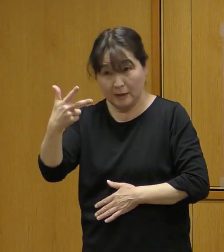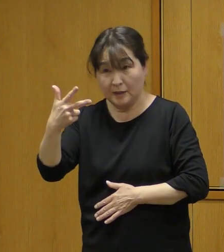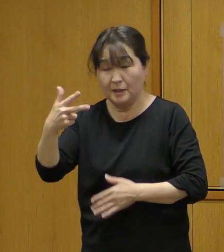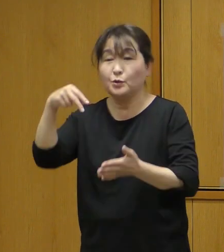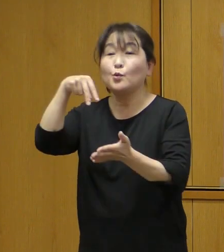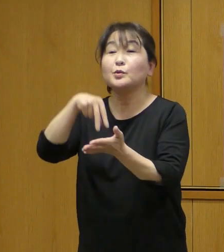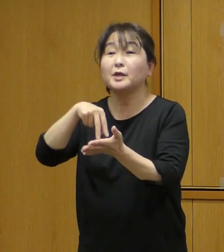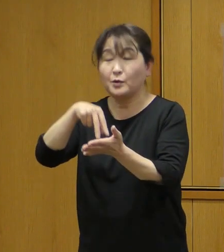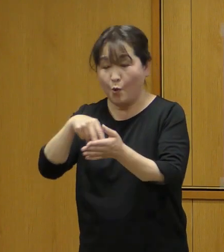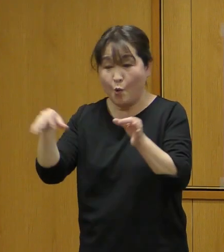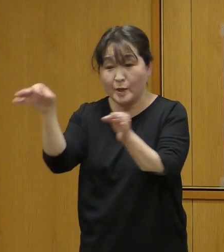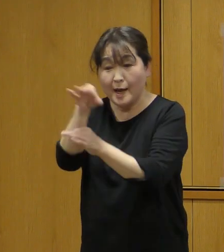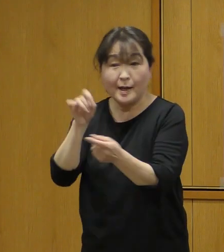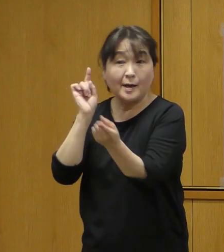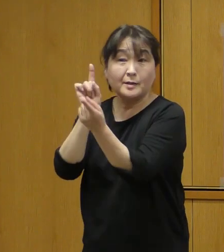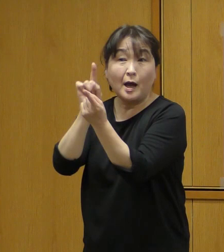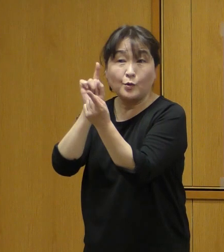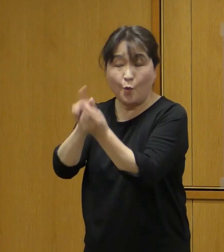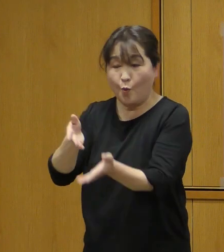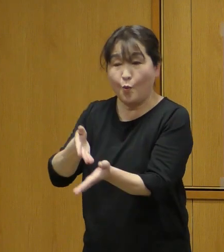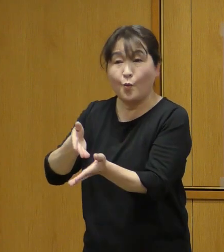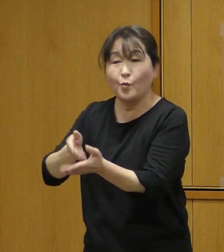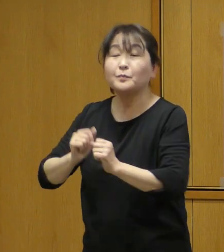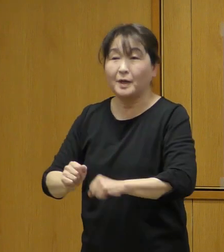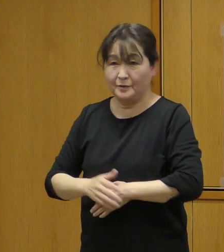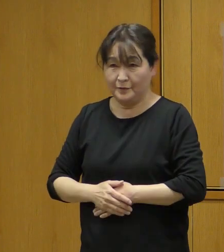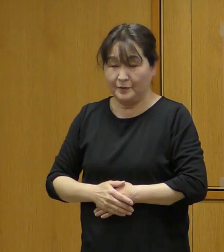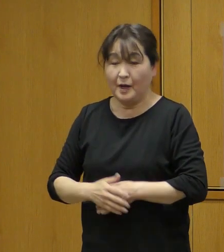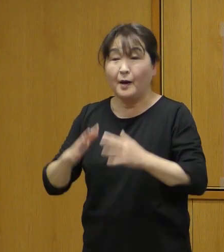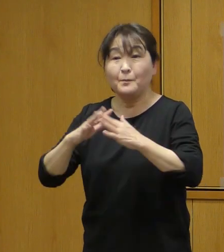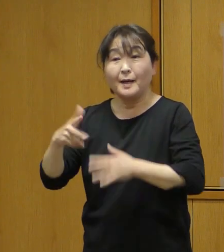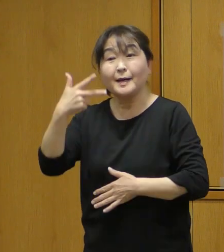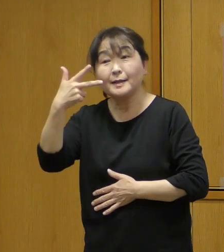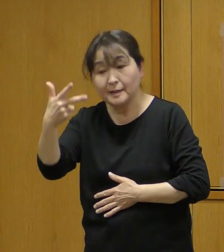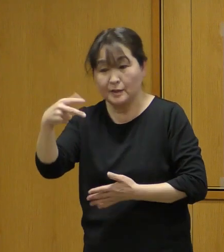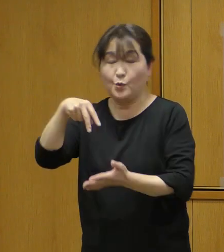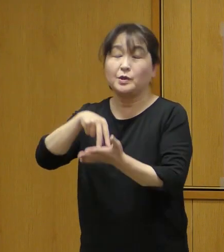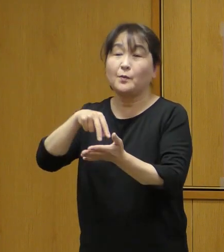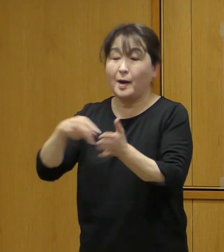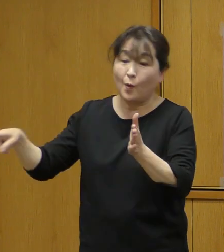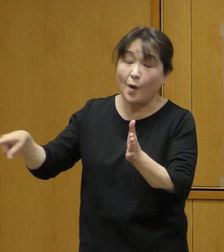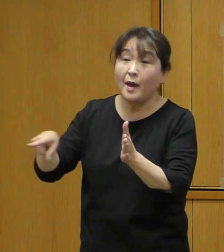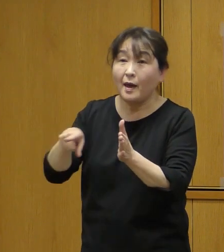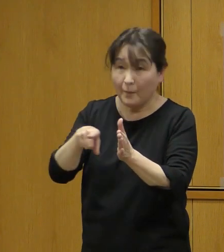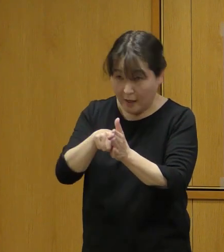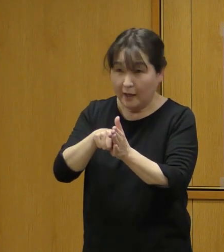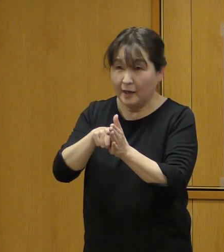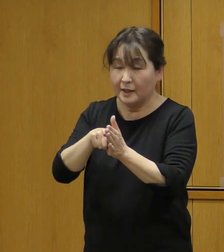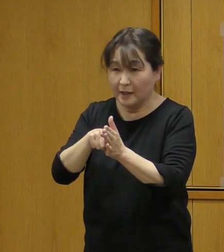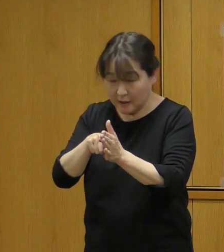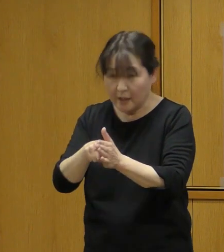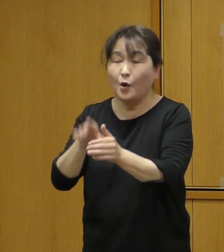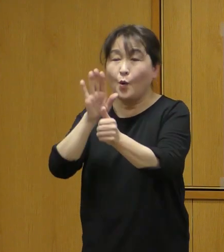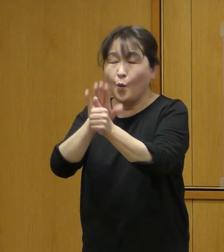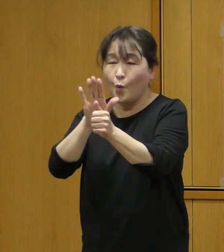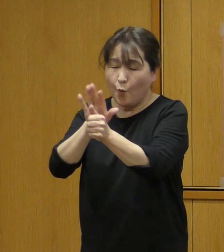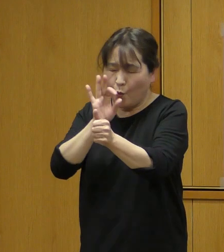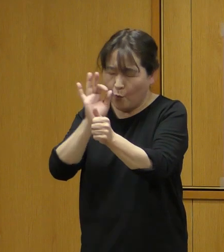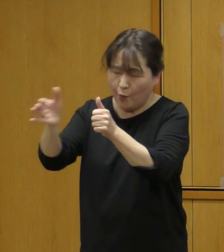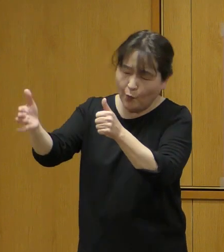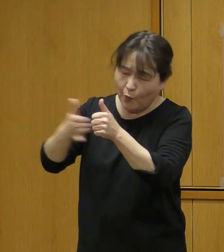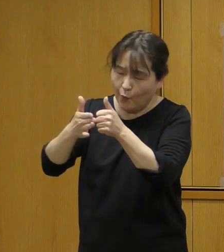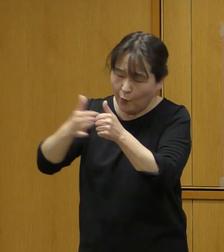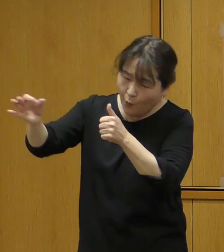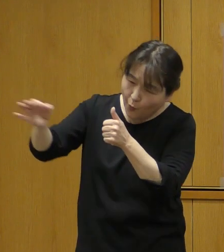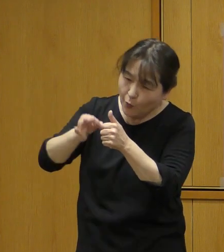対策等の取り組みでございますが、宮崎市においてもこれまでにセーフティーネット保証を利用